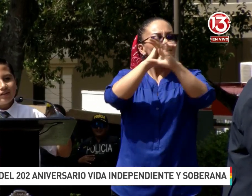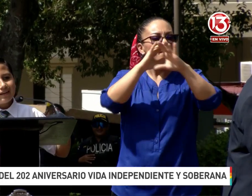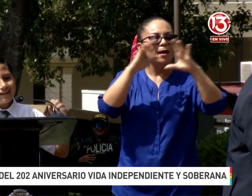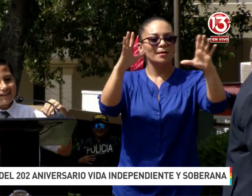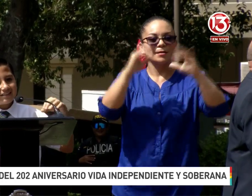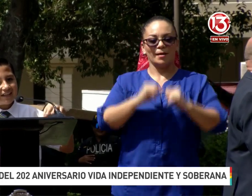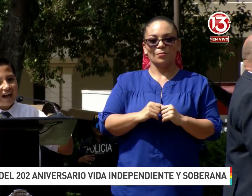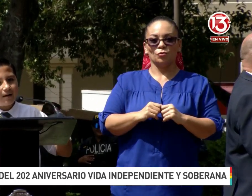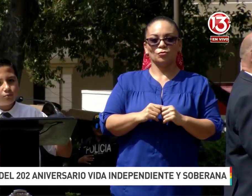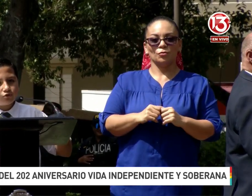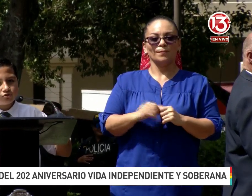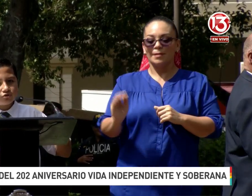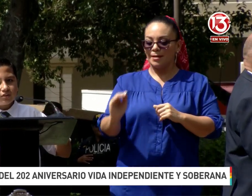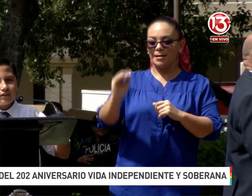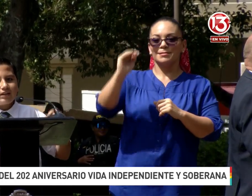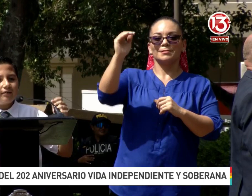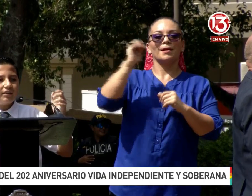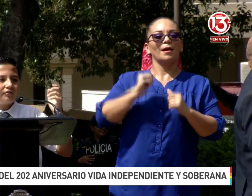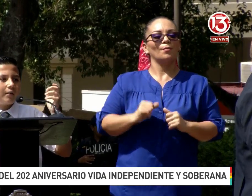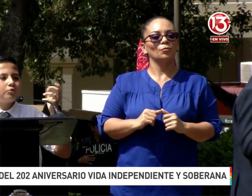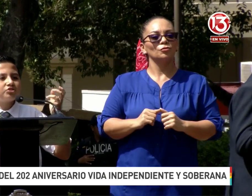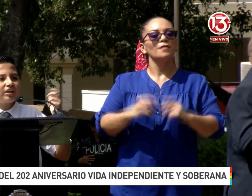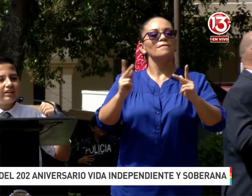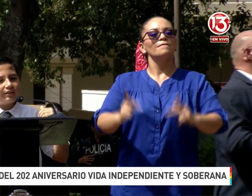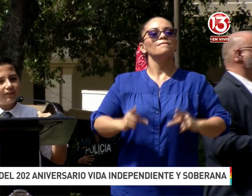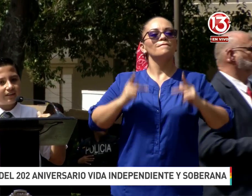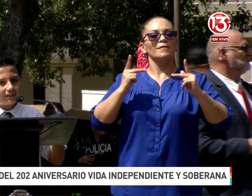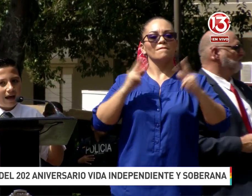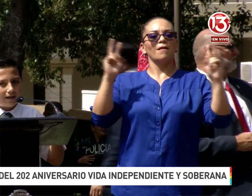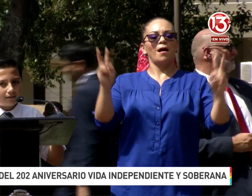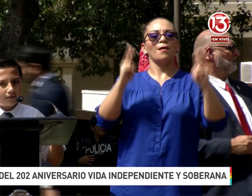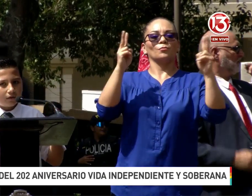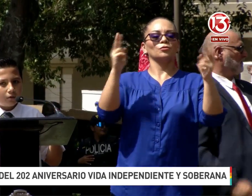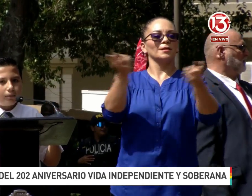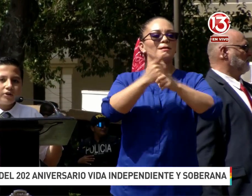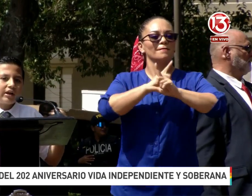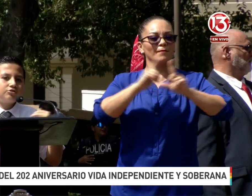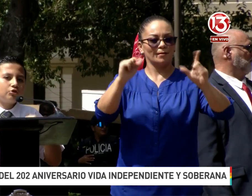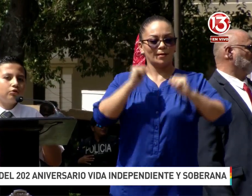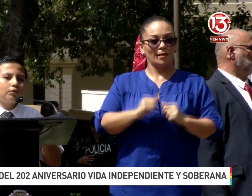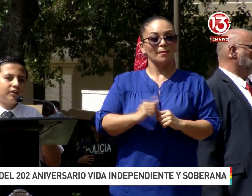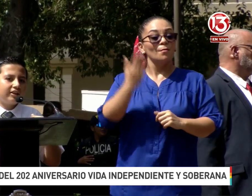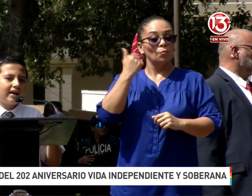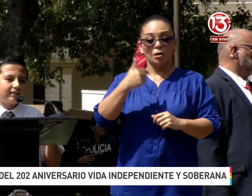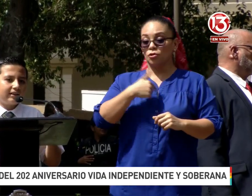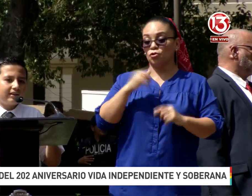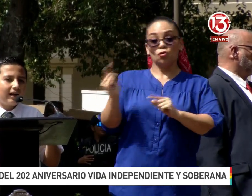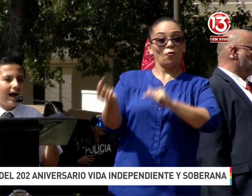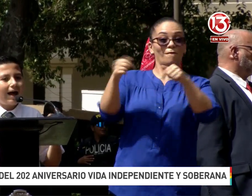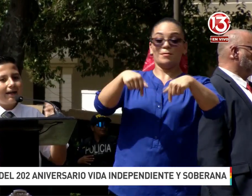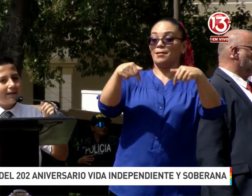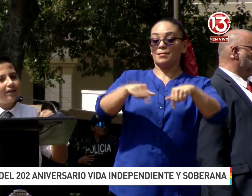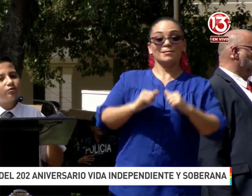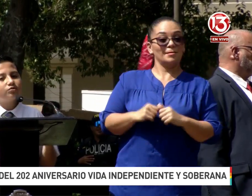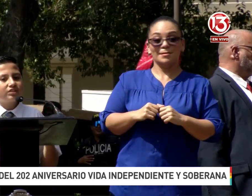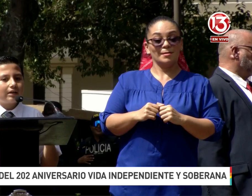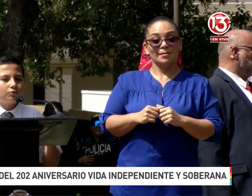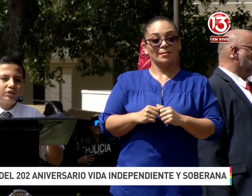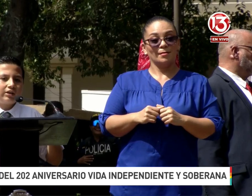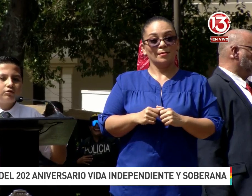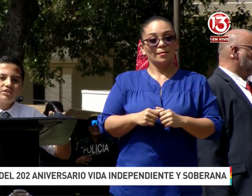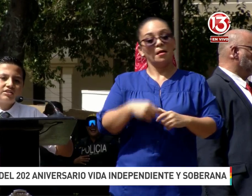Imaginemos, crezcamos y vivamos en libertad, porque yo no vine aquí a darles